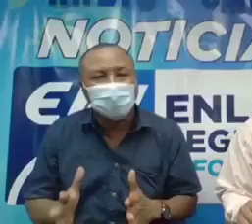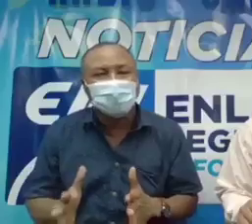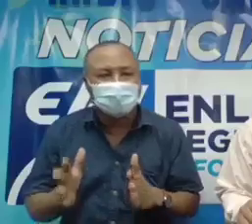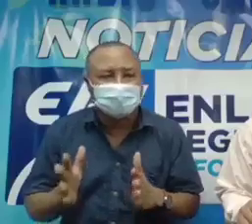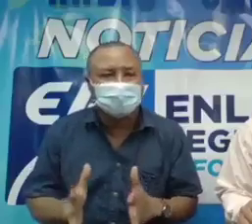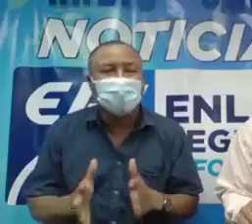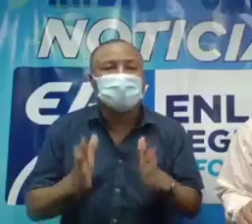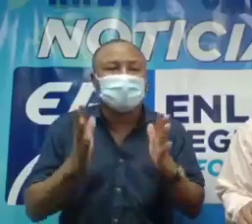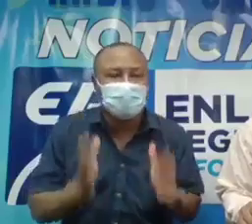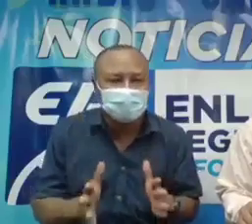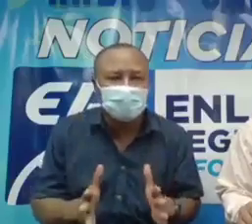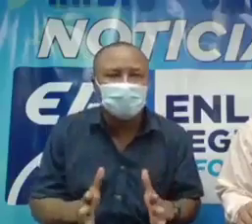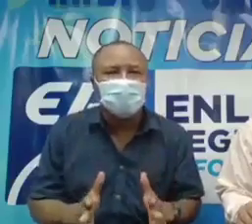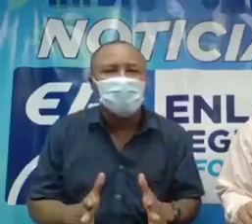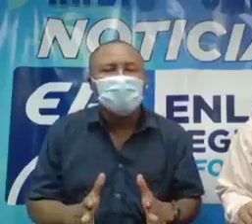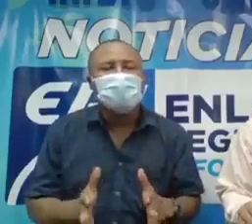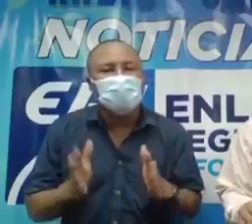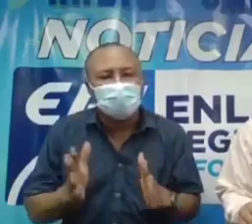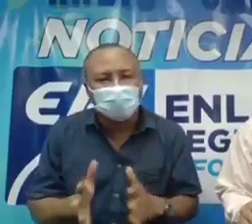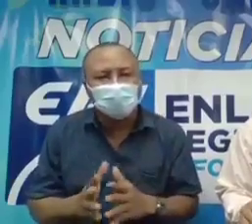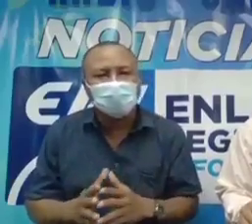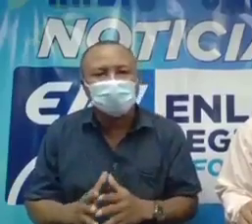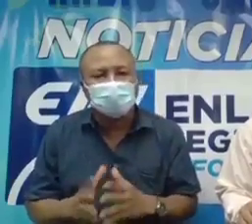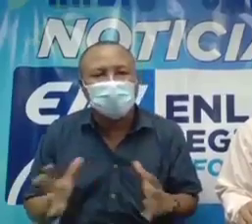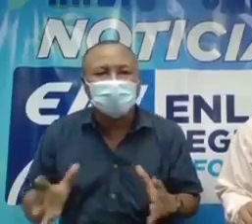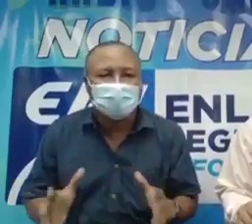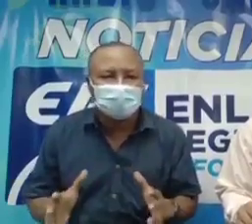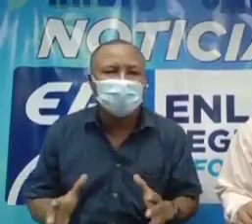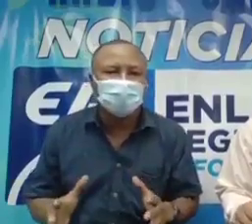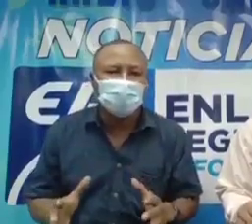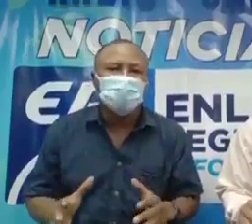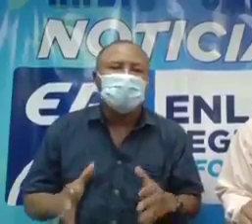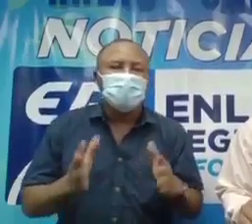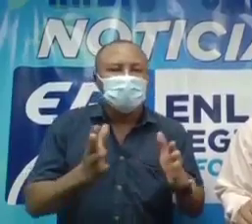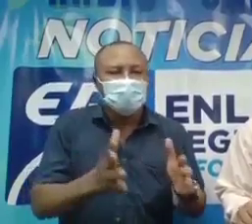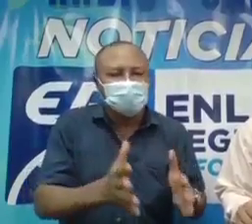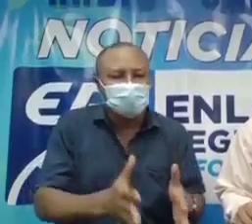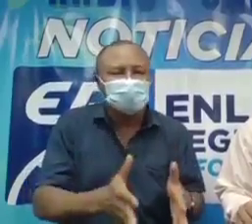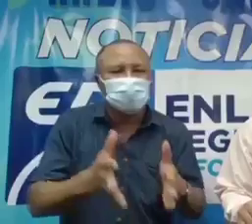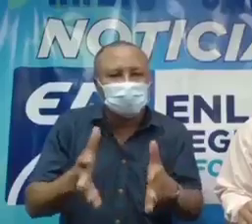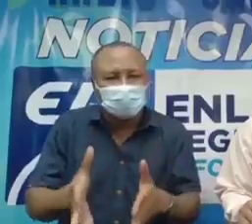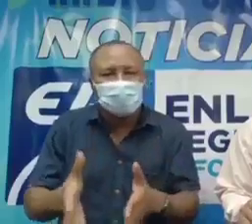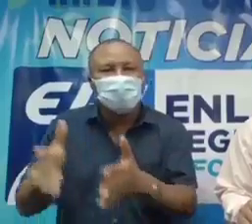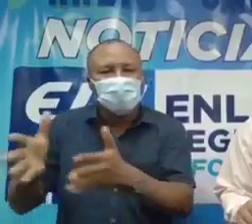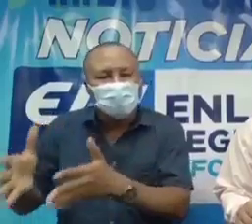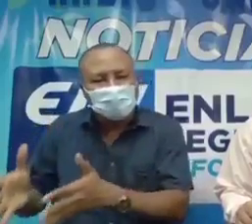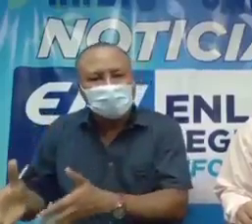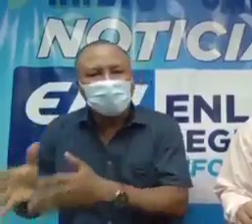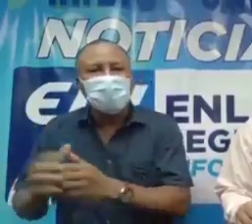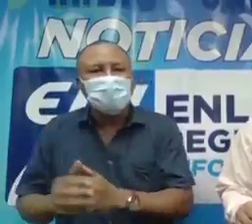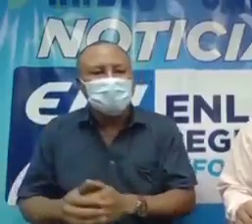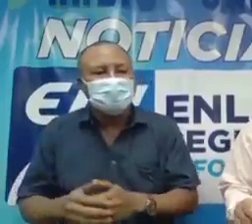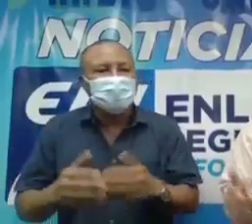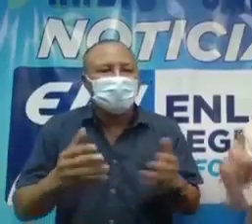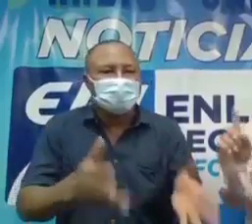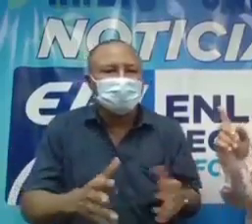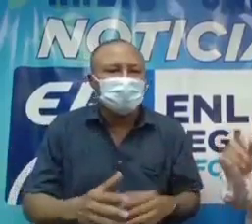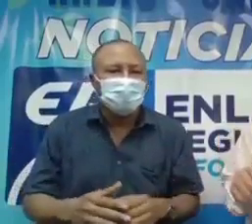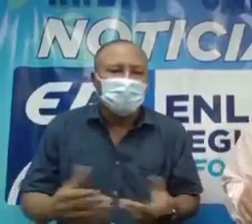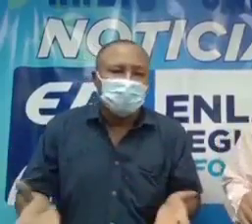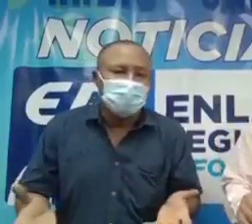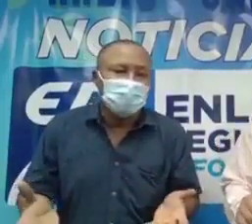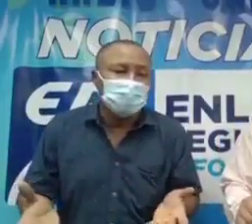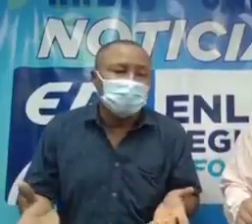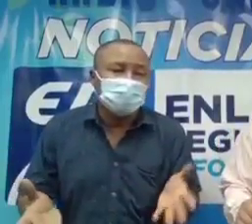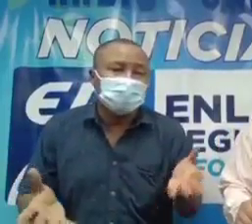las denuncias que hicimos serias, no con show mediático, nosotros logramos que... Nunca le dieron